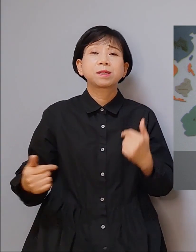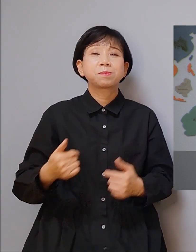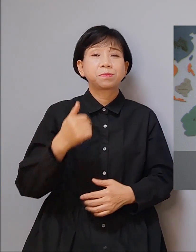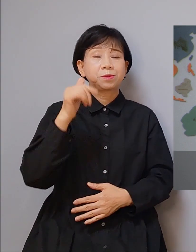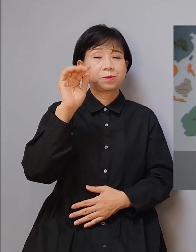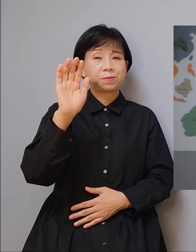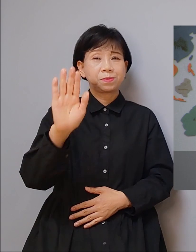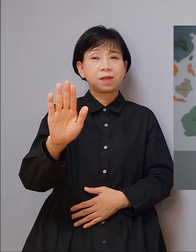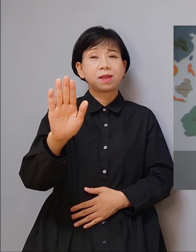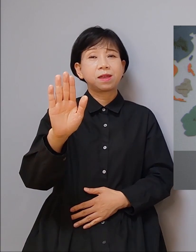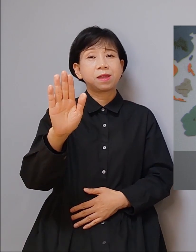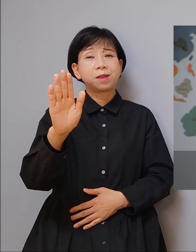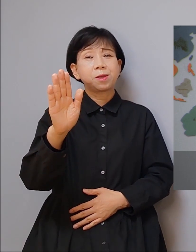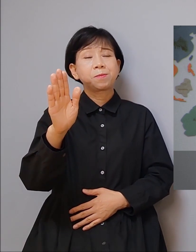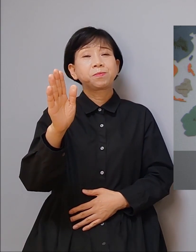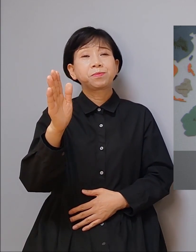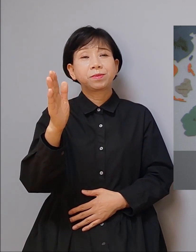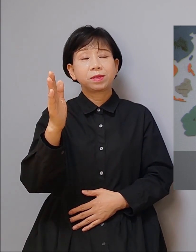예배드림이 기쁨